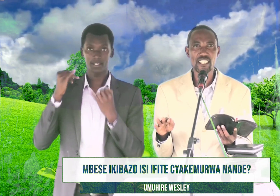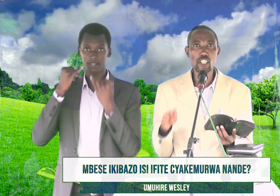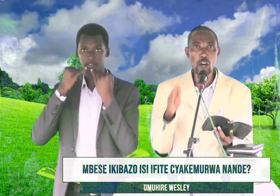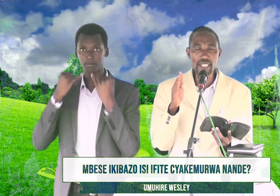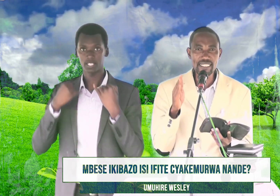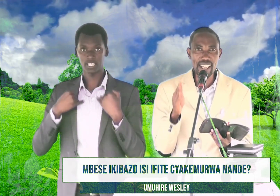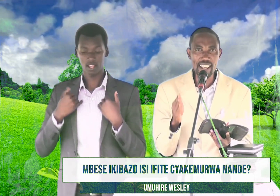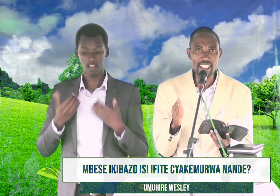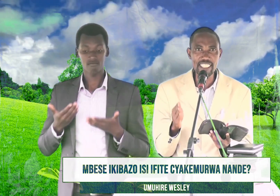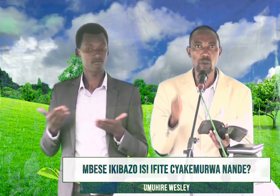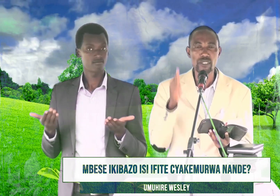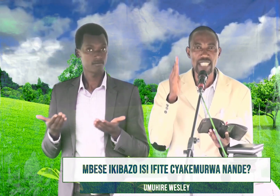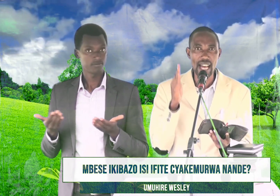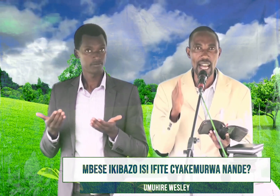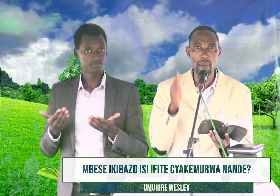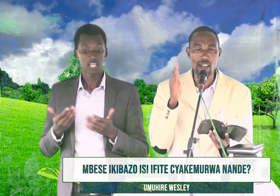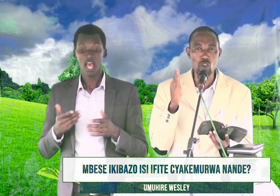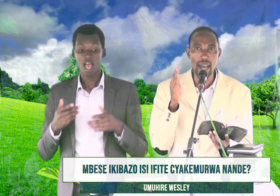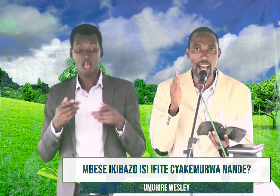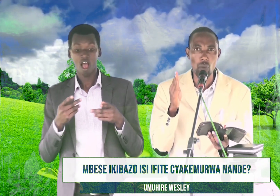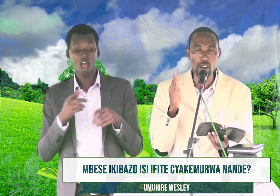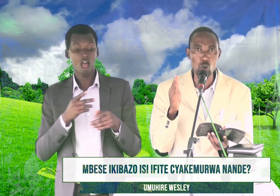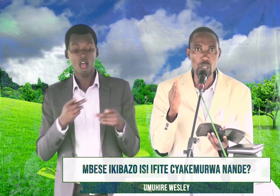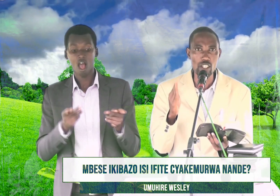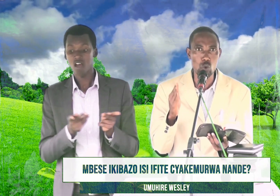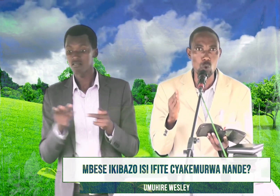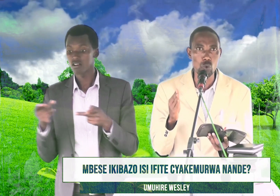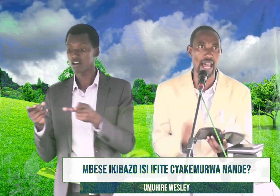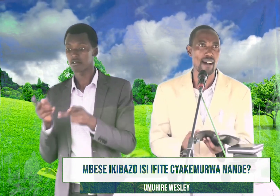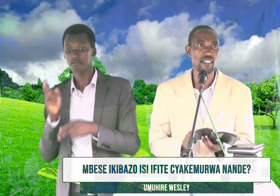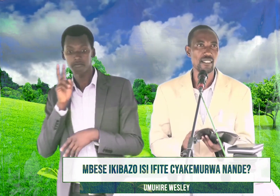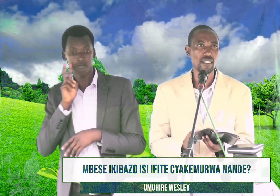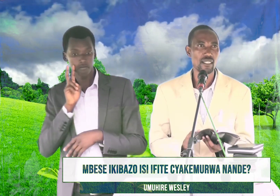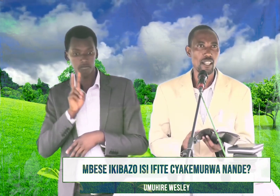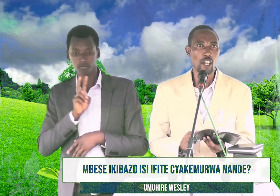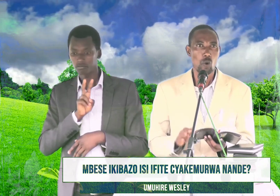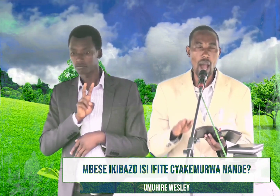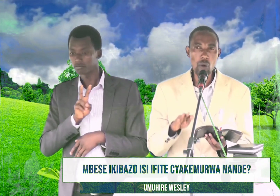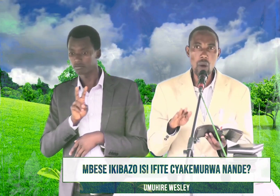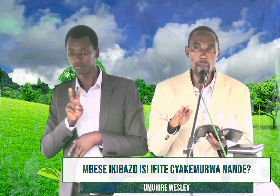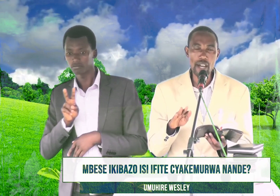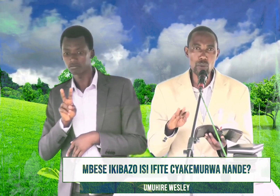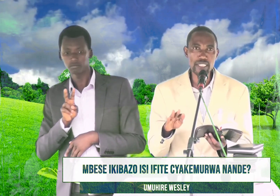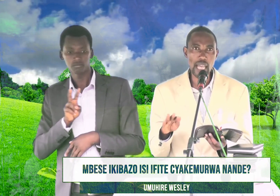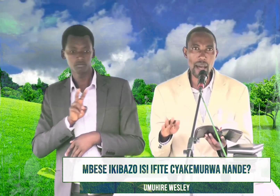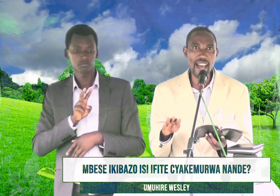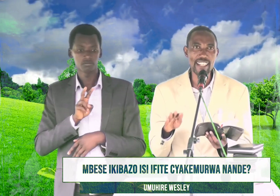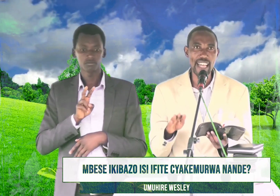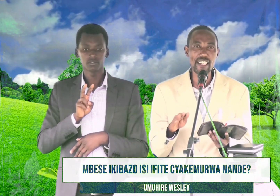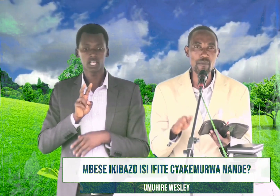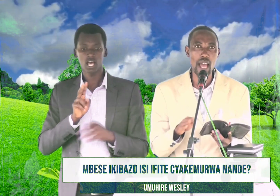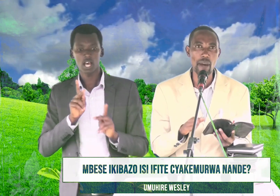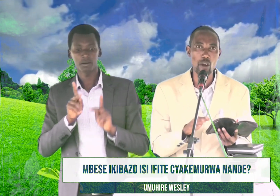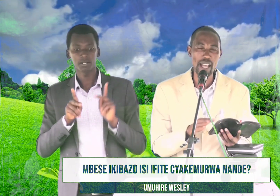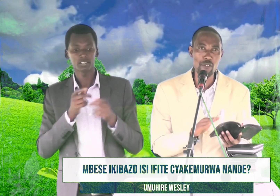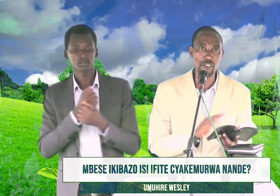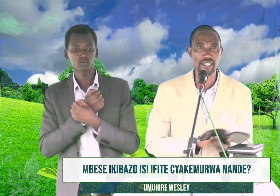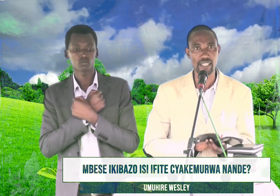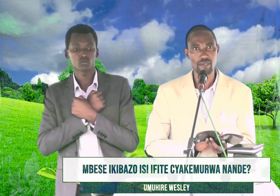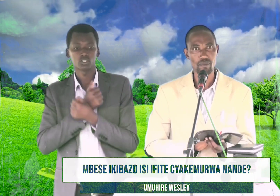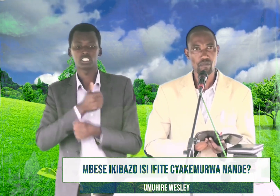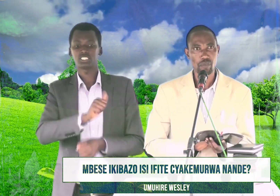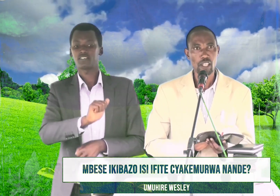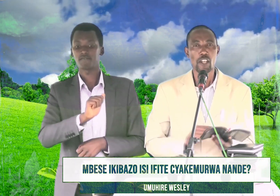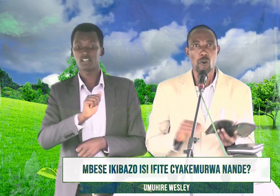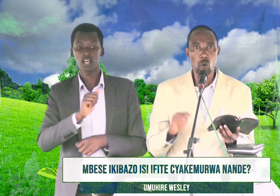hose iyo witegereje usanga abantu barangwa no kwikunda. Wakwambara ubusa bahari kandi imyambaro